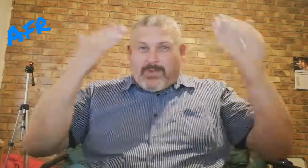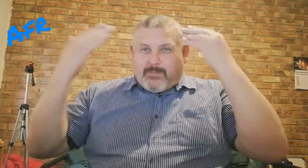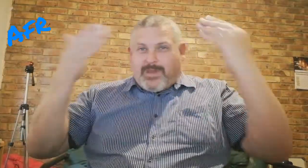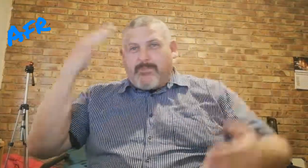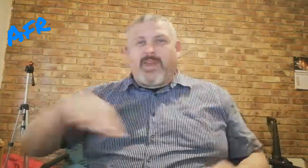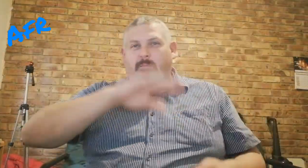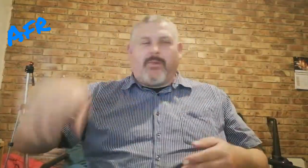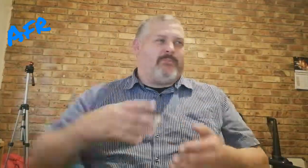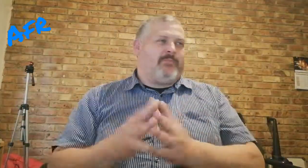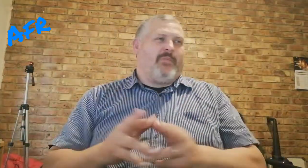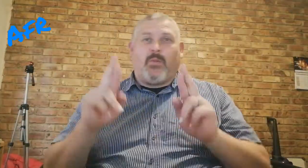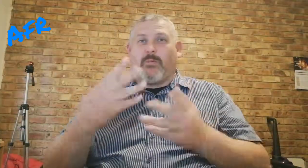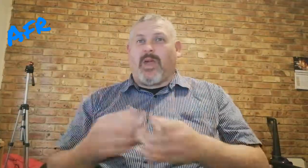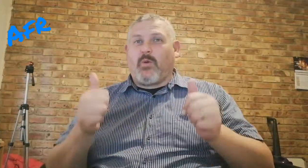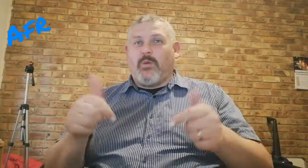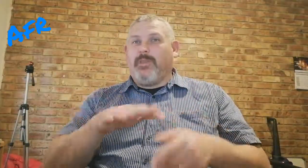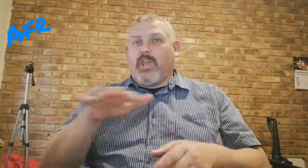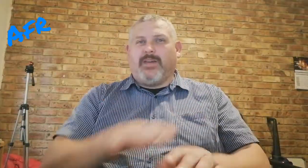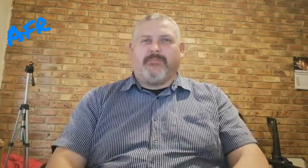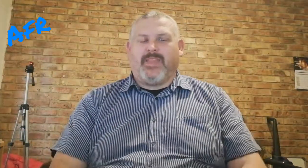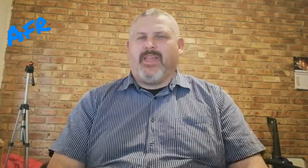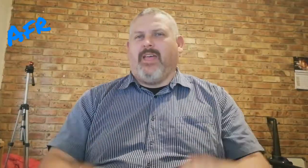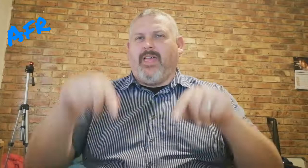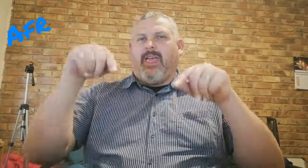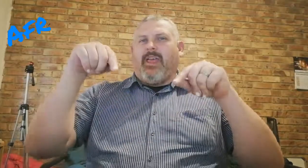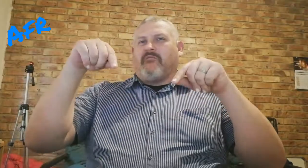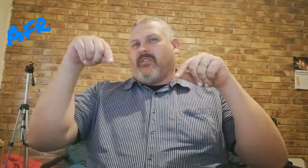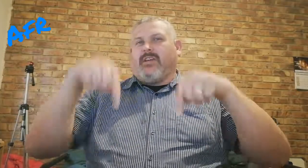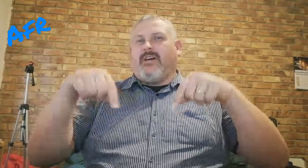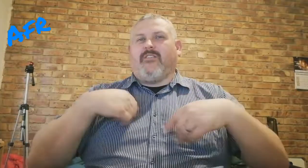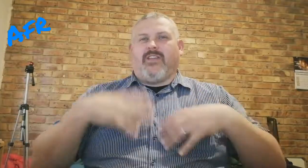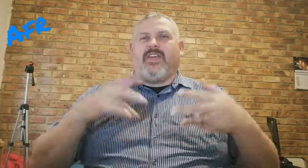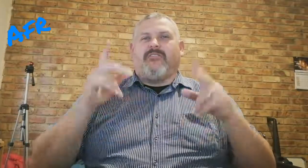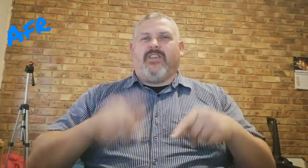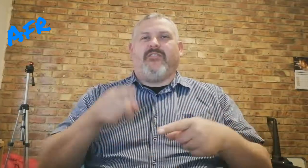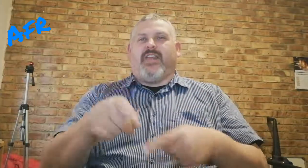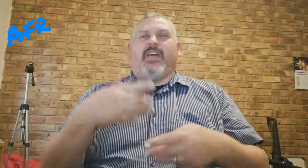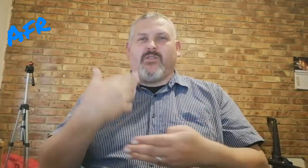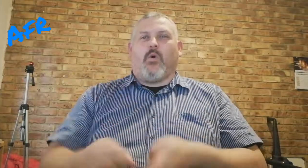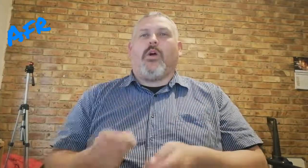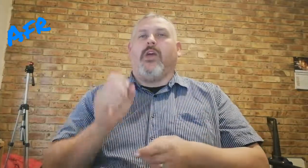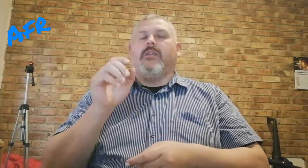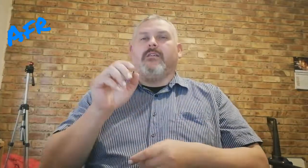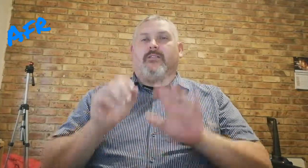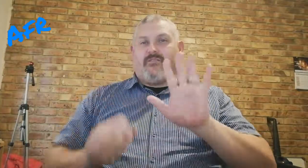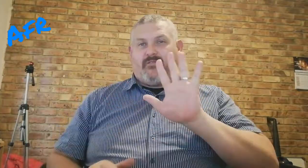Ik ben er vanmiddag allemaal. We gaan goed met jullie. Vandaag wil ik weer voor jullie nog